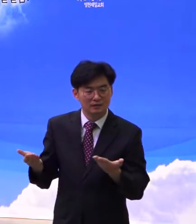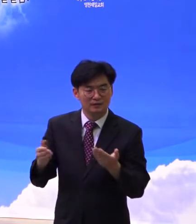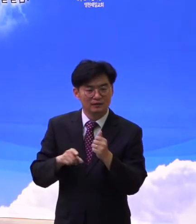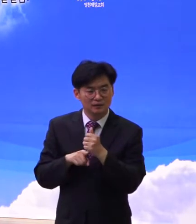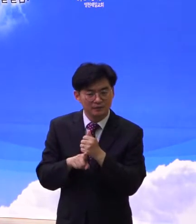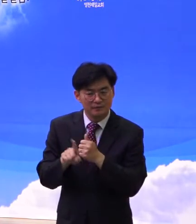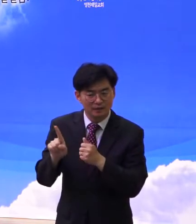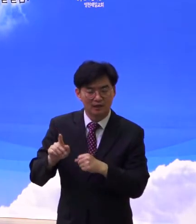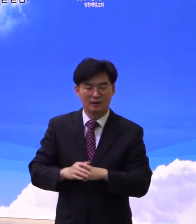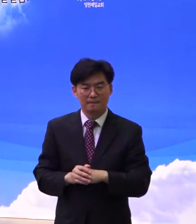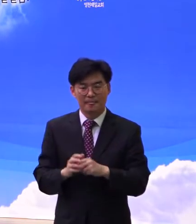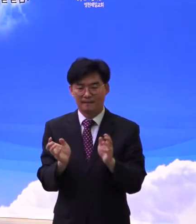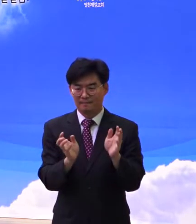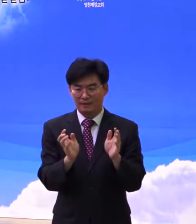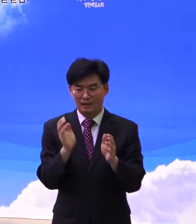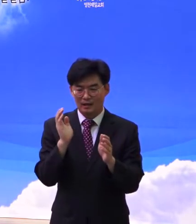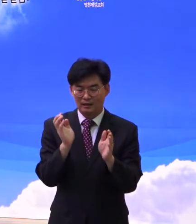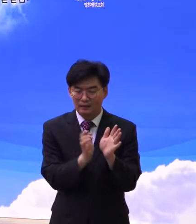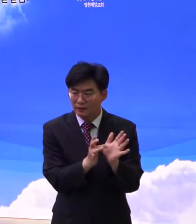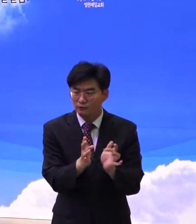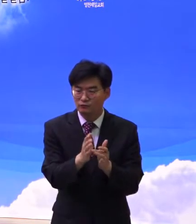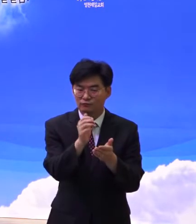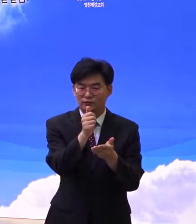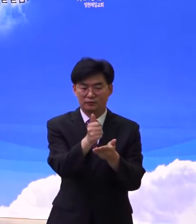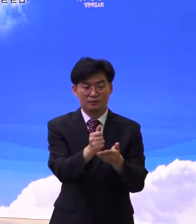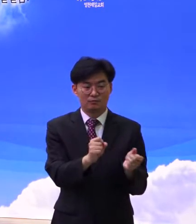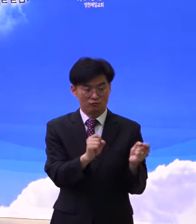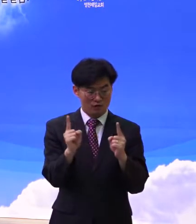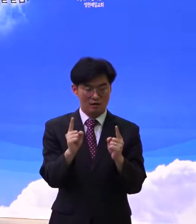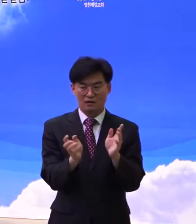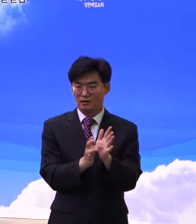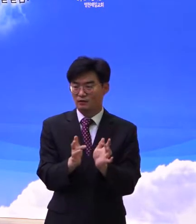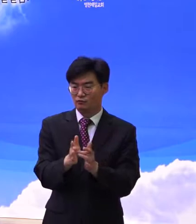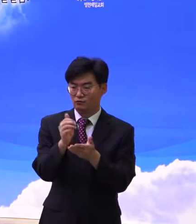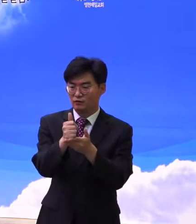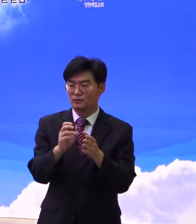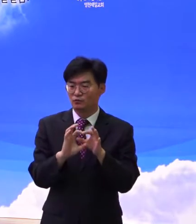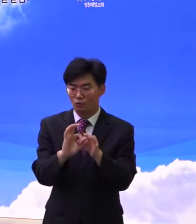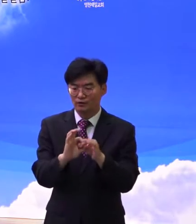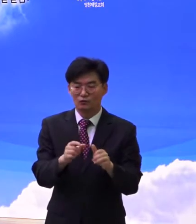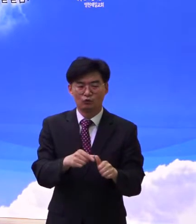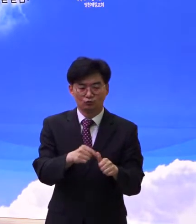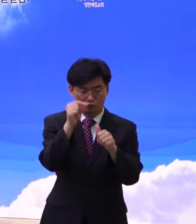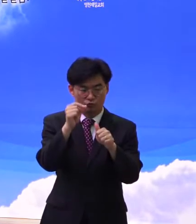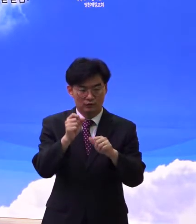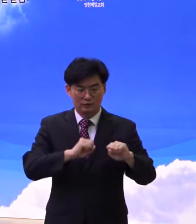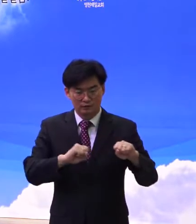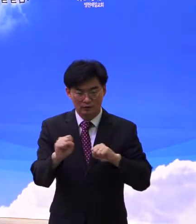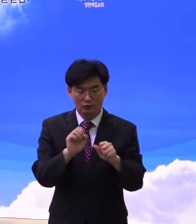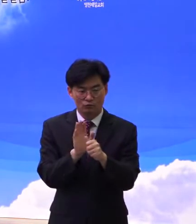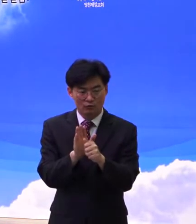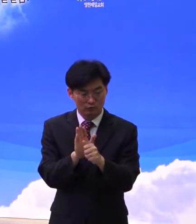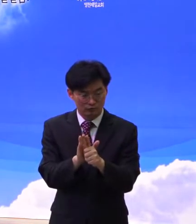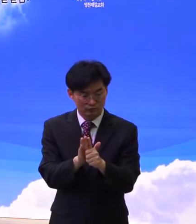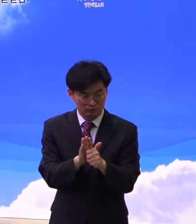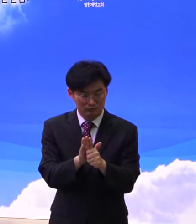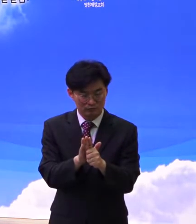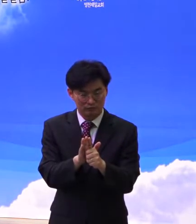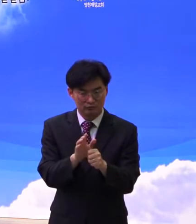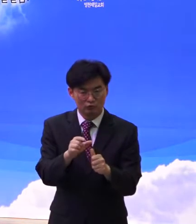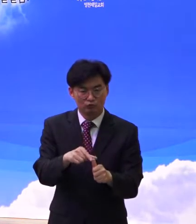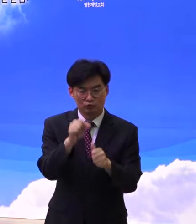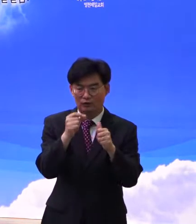그리스도로 말미암아 성취하신 구원의 전 사건, 예수님을 통해 이루신 구원의 사건에 대한 것이고,